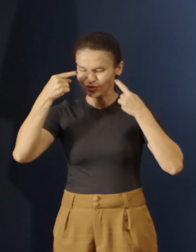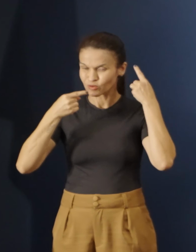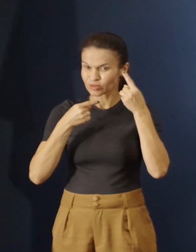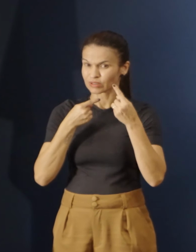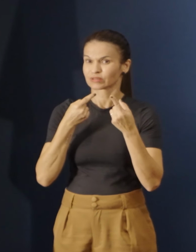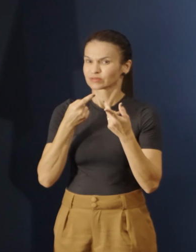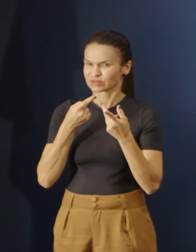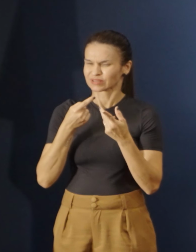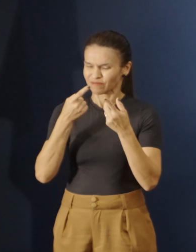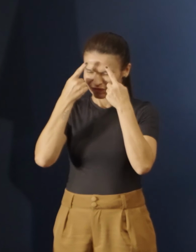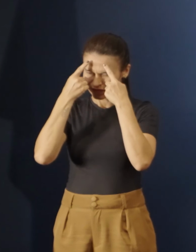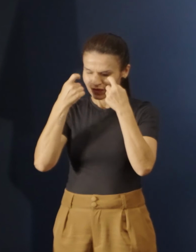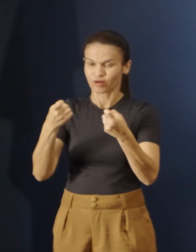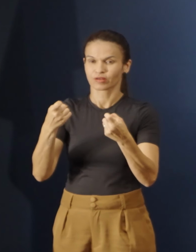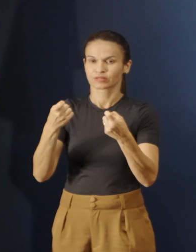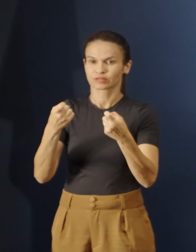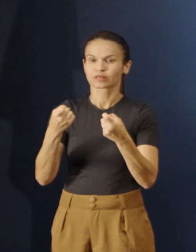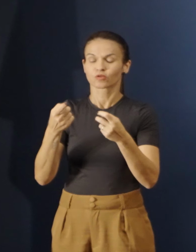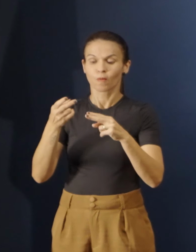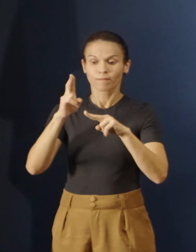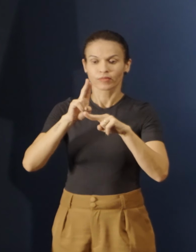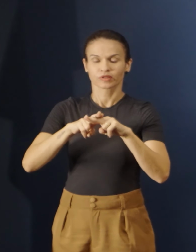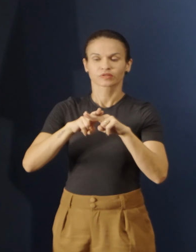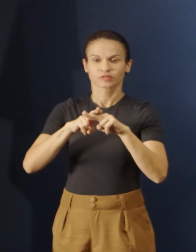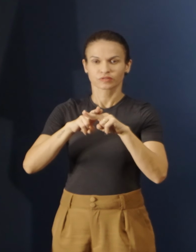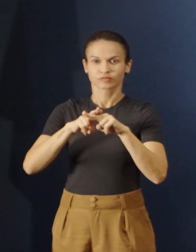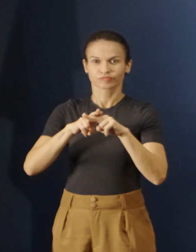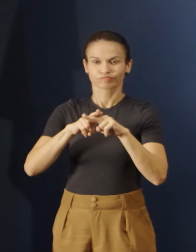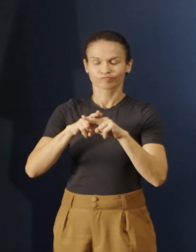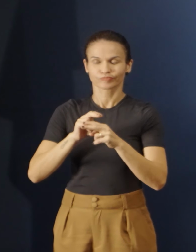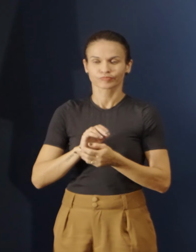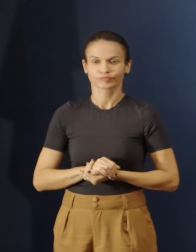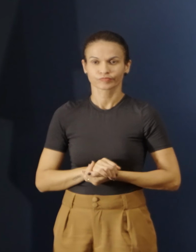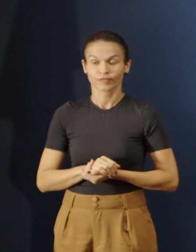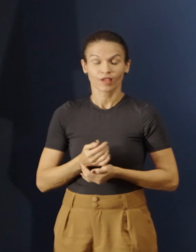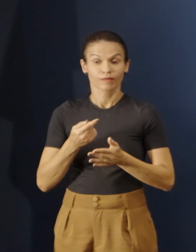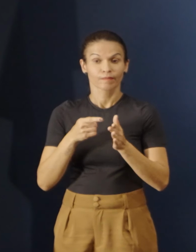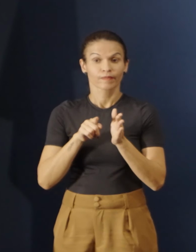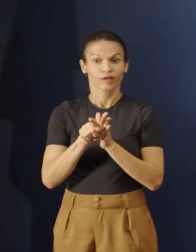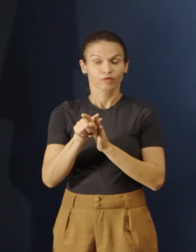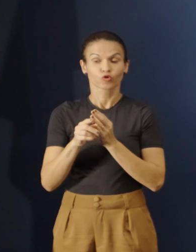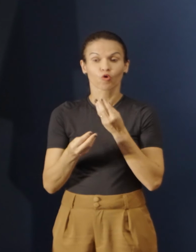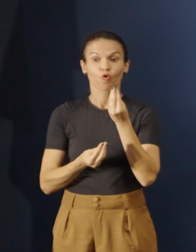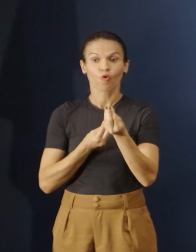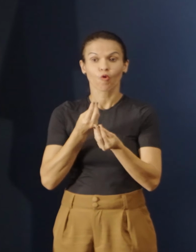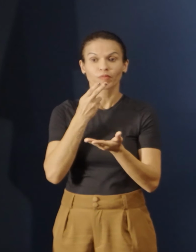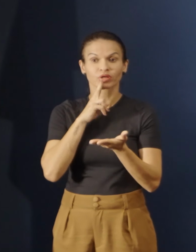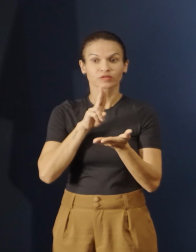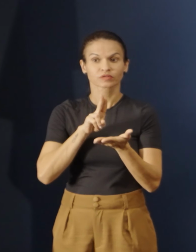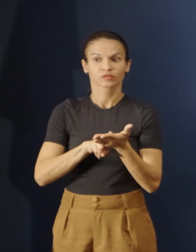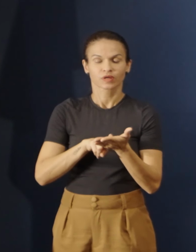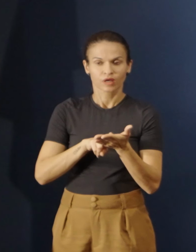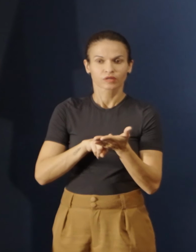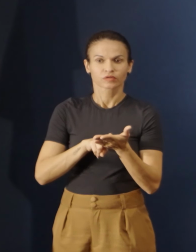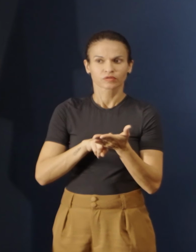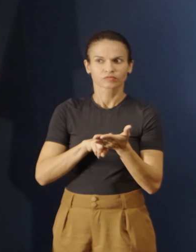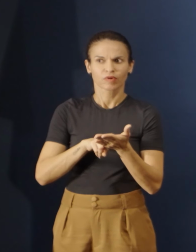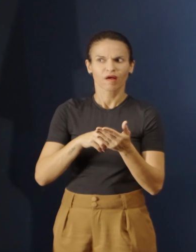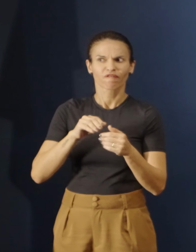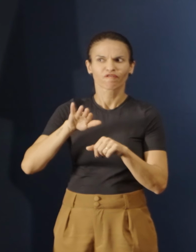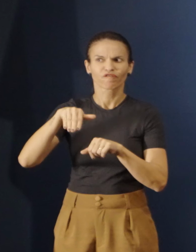barbaridade, essa coisa surreal no presídio Tiradentes para o doutor Alceu. A pergunta é, como que essas cartas saíam de dentro do